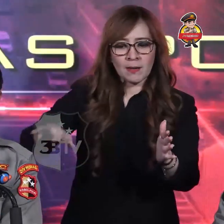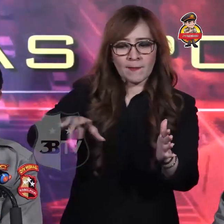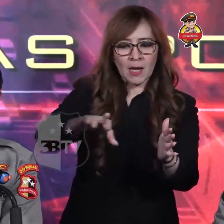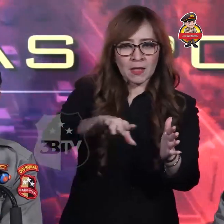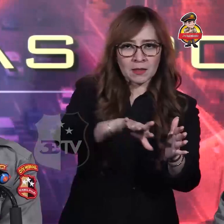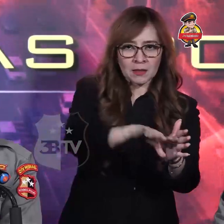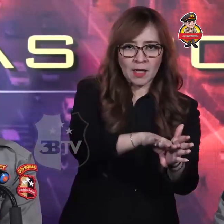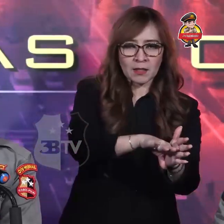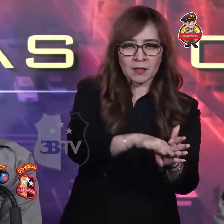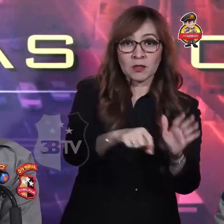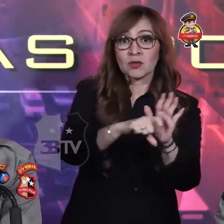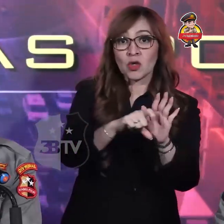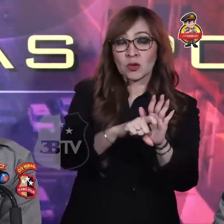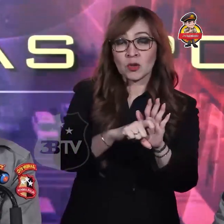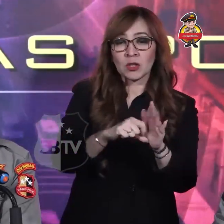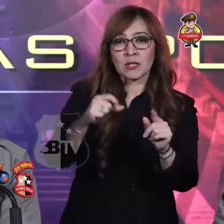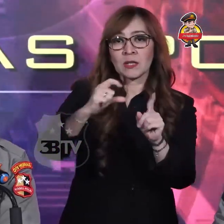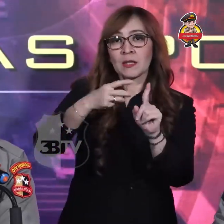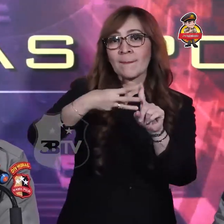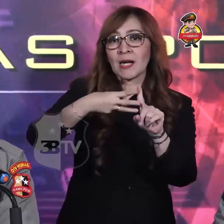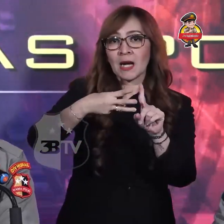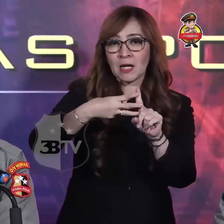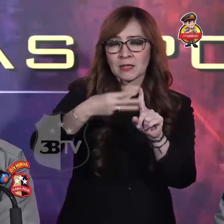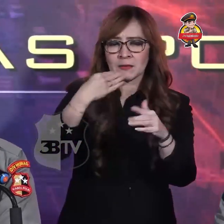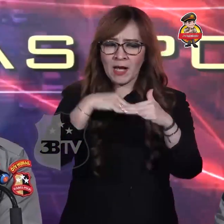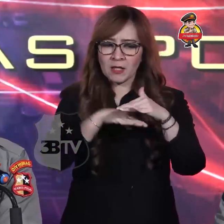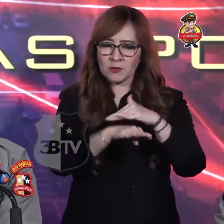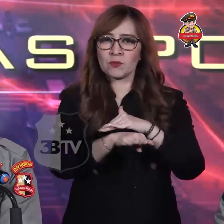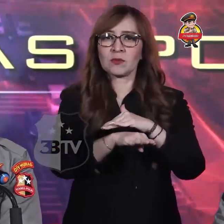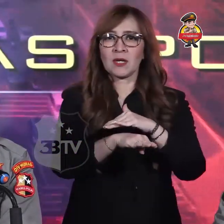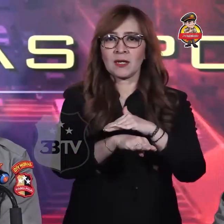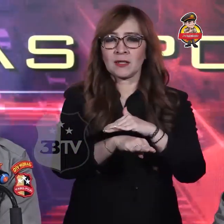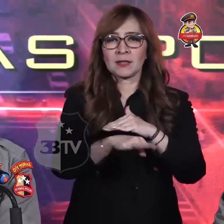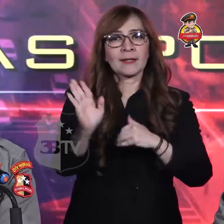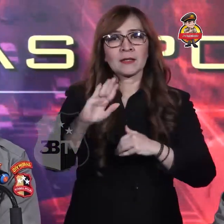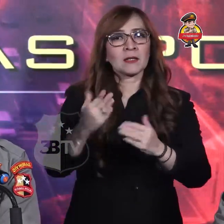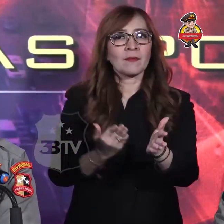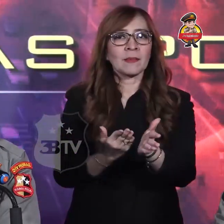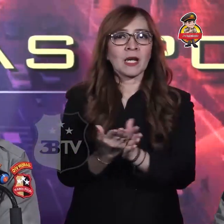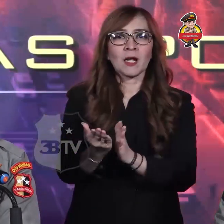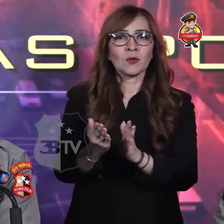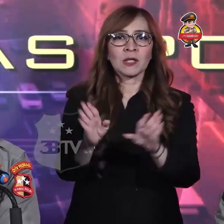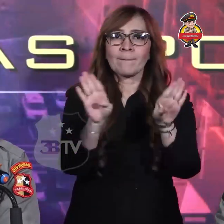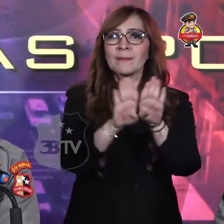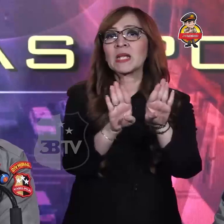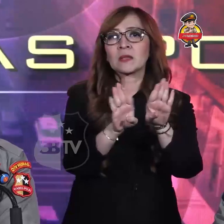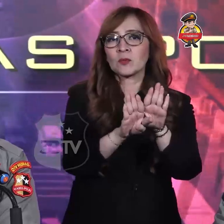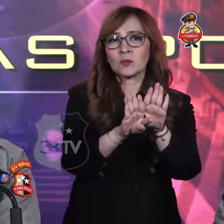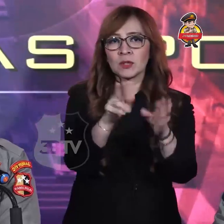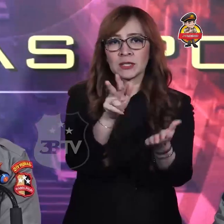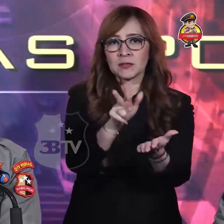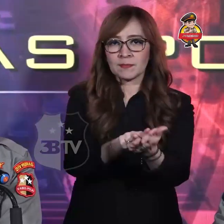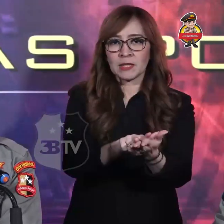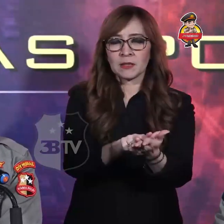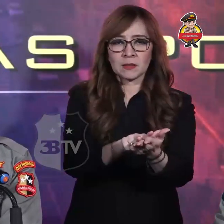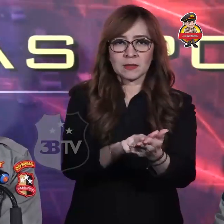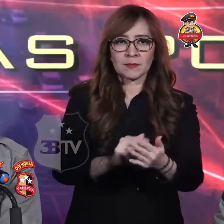di Bengkalis, kemudian masuknya pun tentu tidak melalui pintu-pintu resmi.